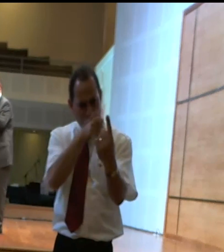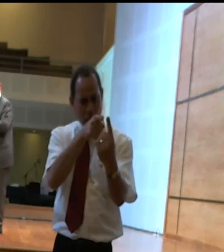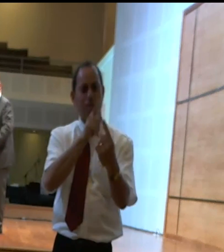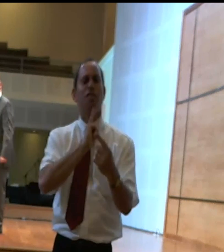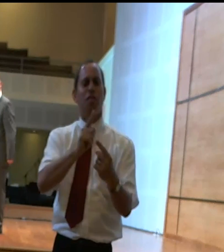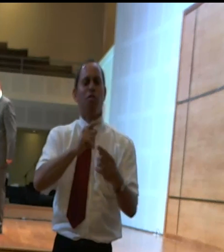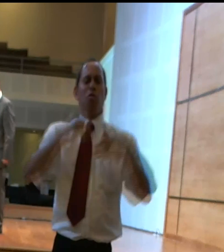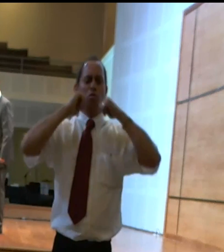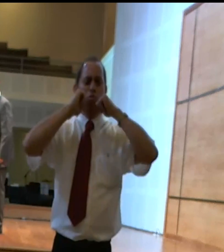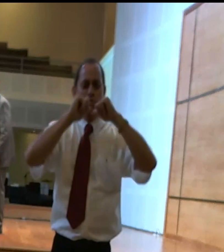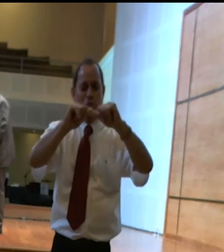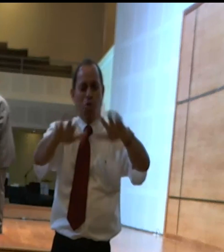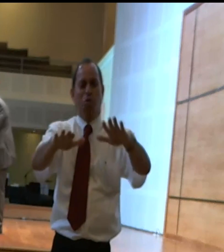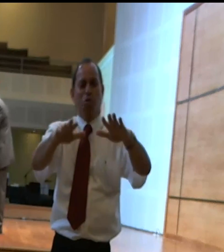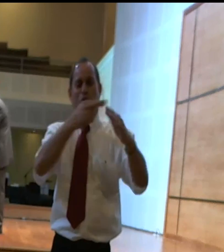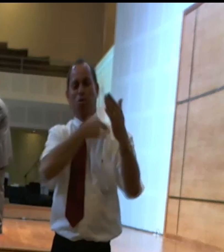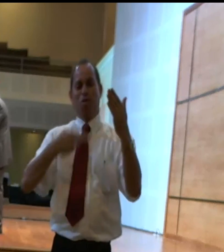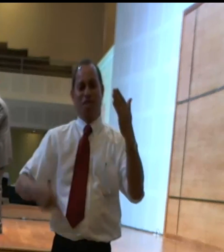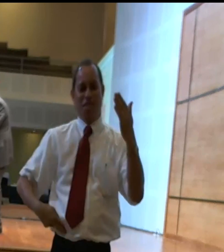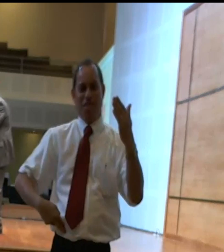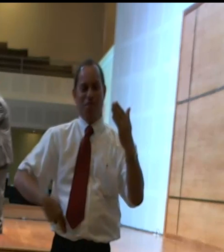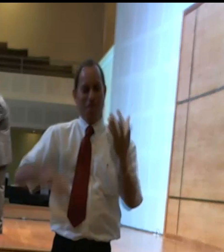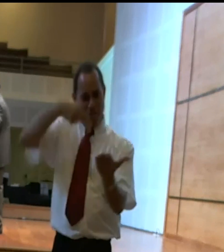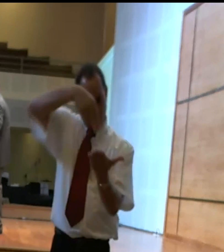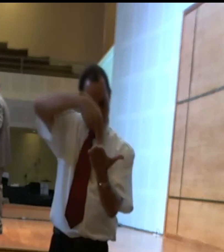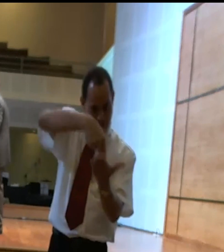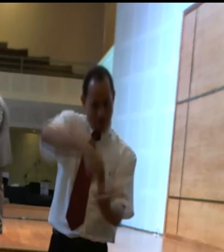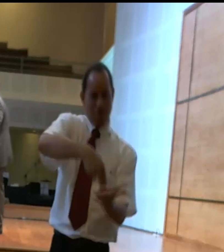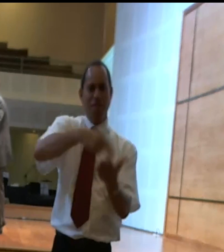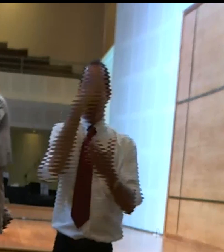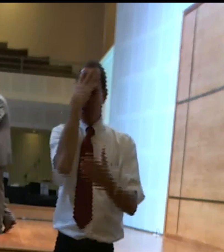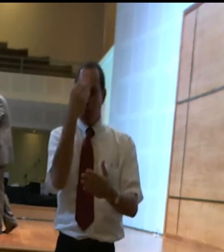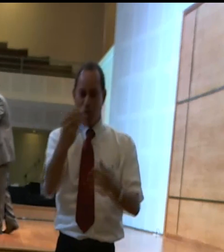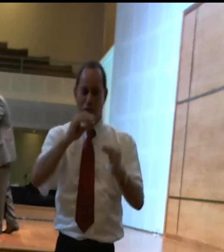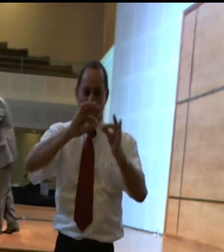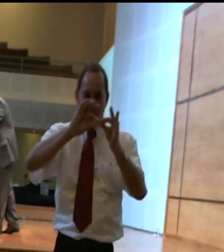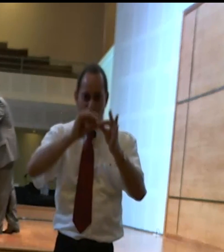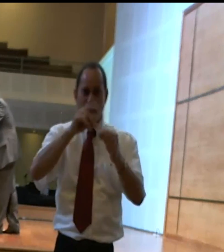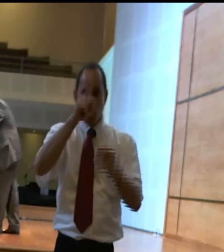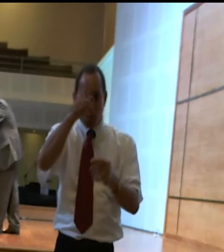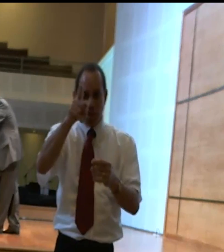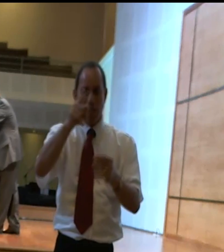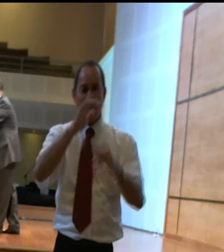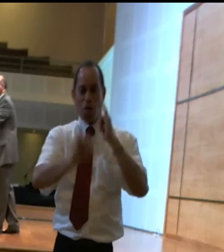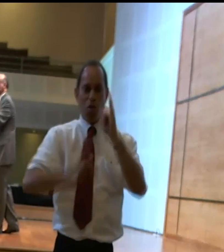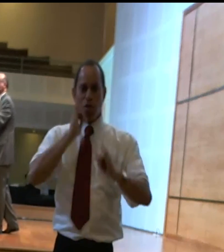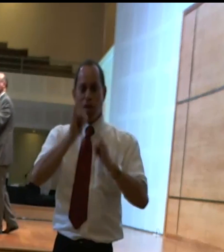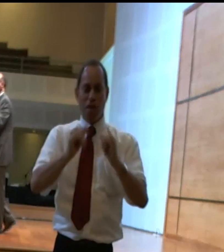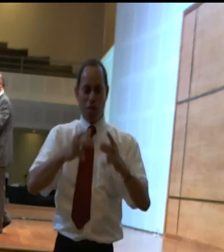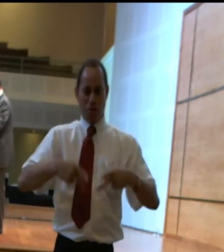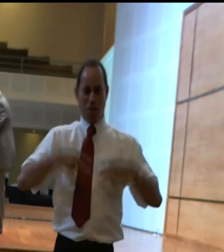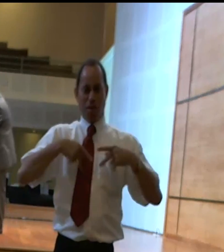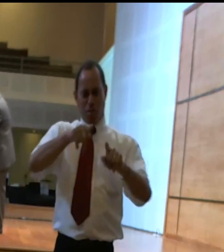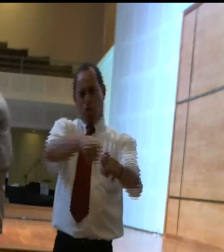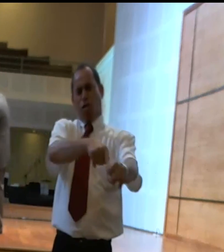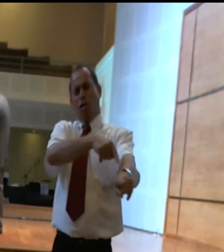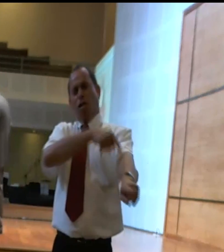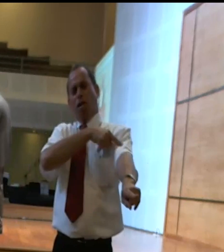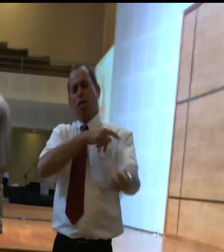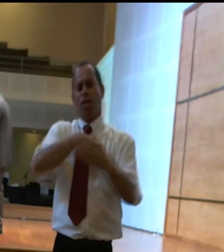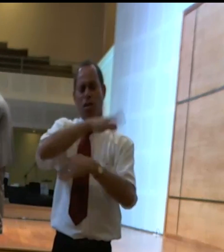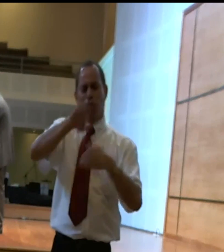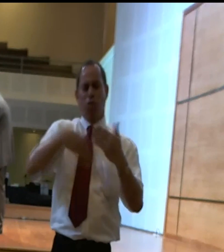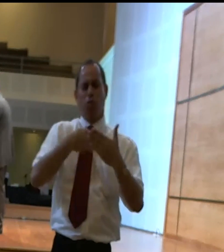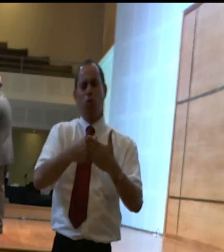hombre dichoso. Fíjese que lo que este sueño significa es que usted gozará de una vida más larga que el resto de